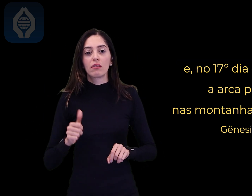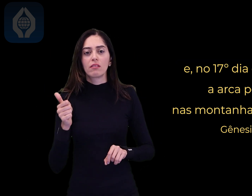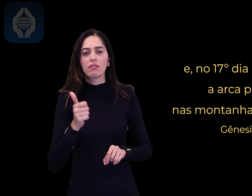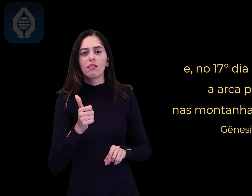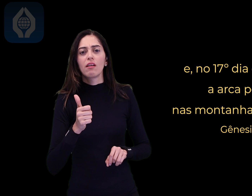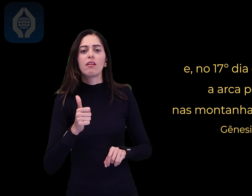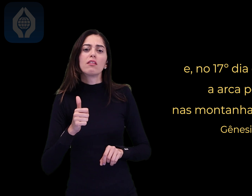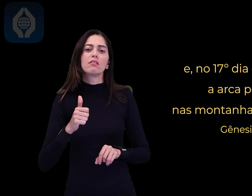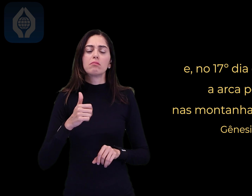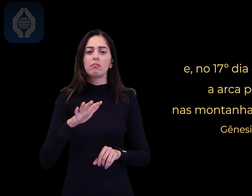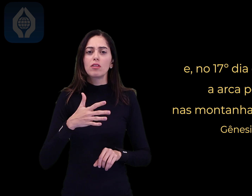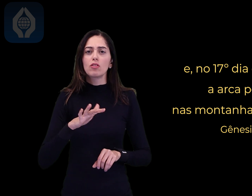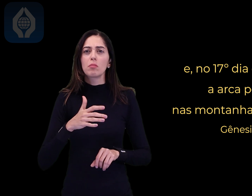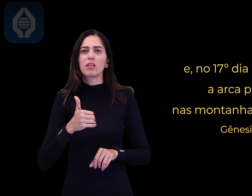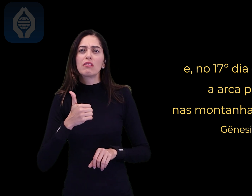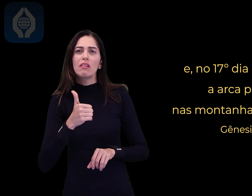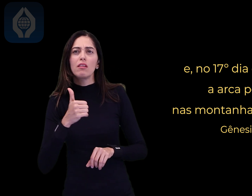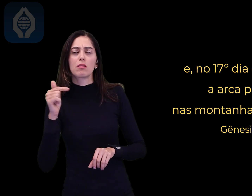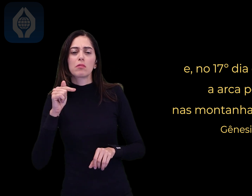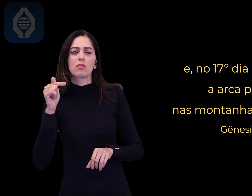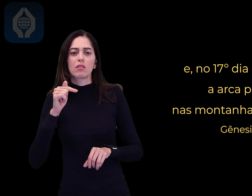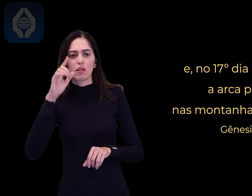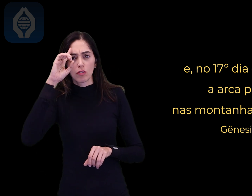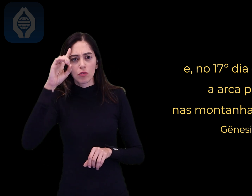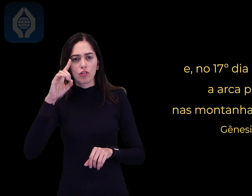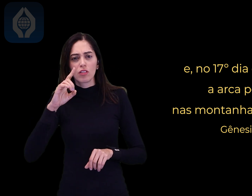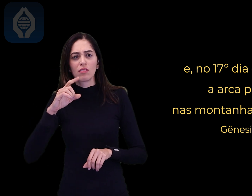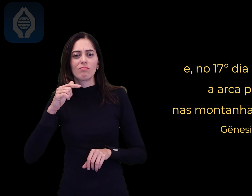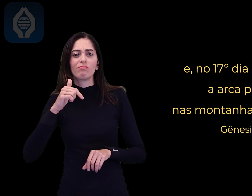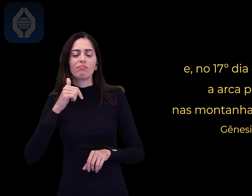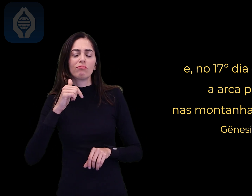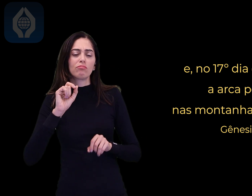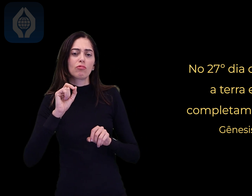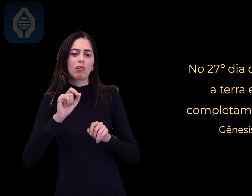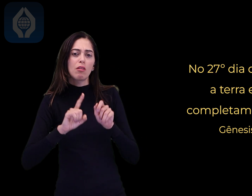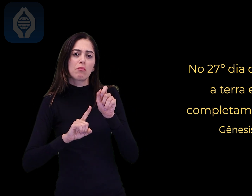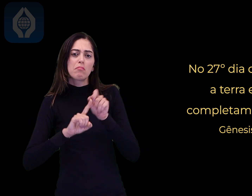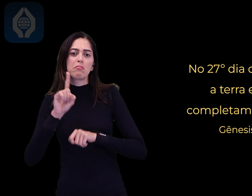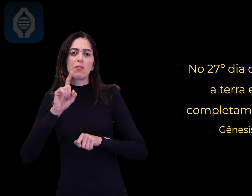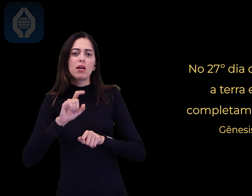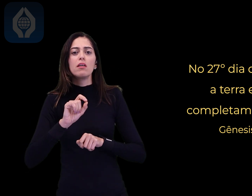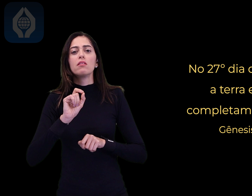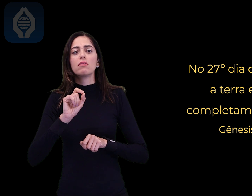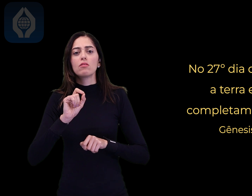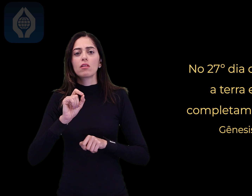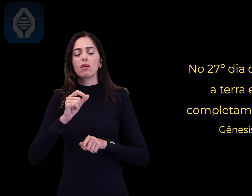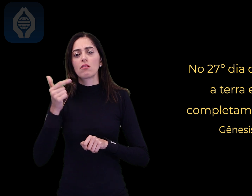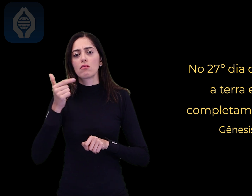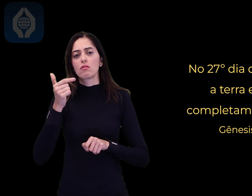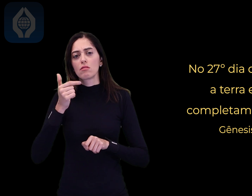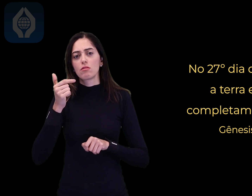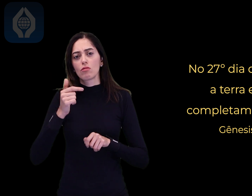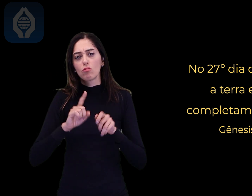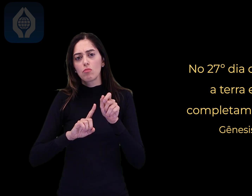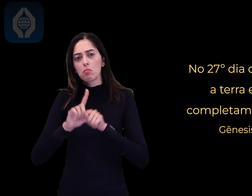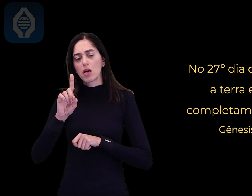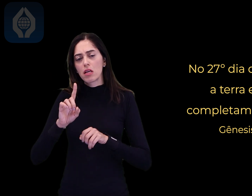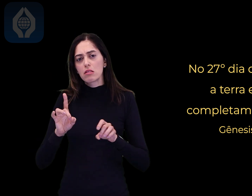mês, a arca pousou nas montanhas de Ararate. No 27º dia do 2º mês, a terra